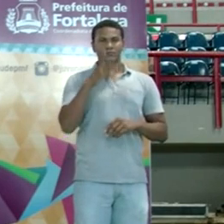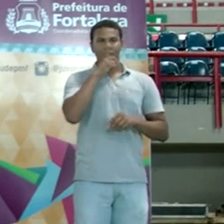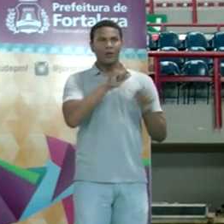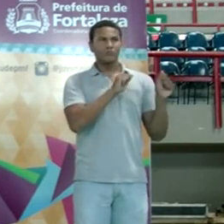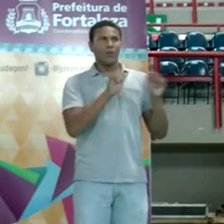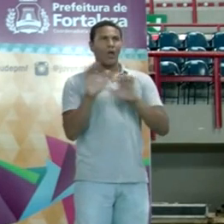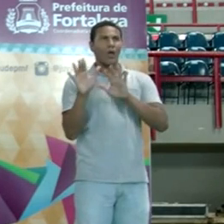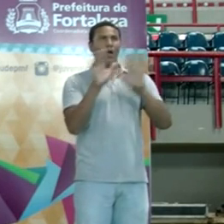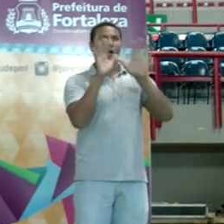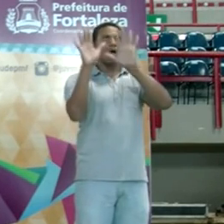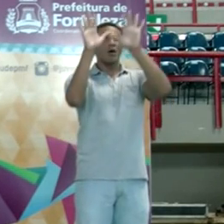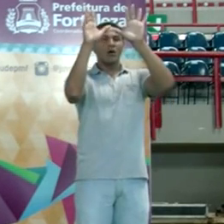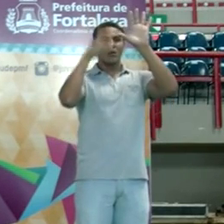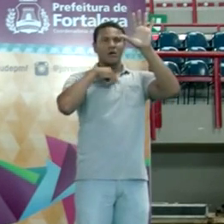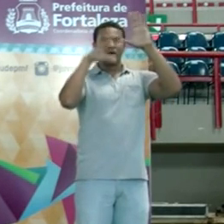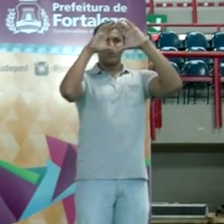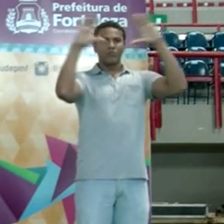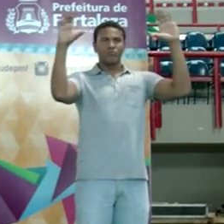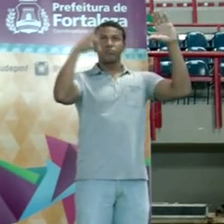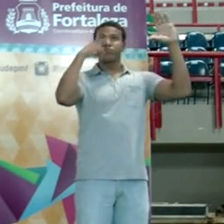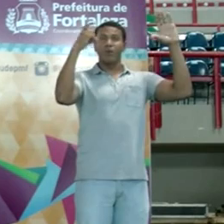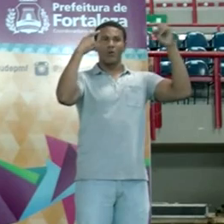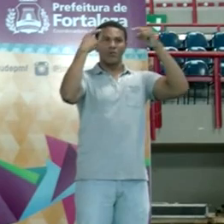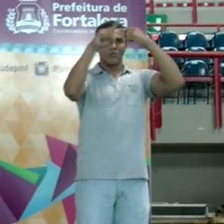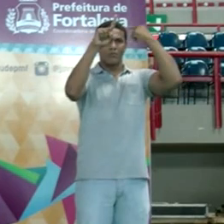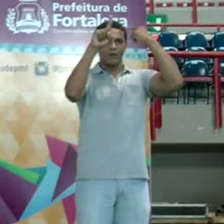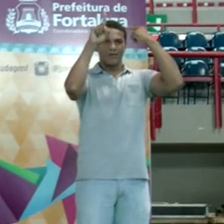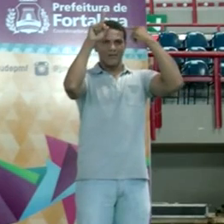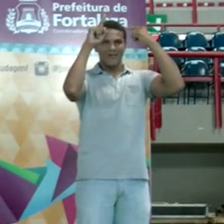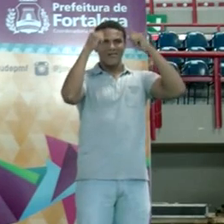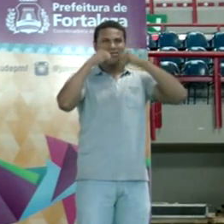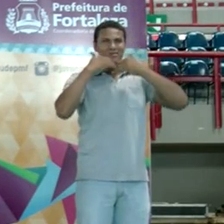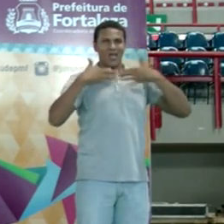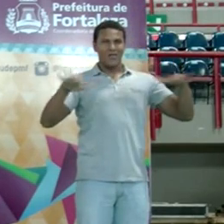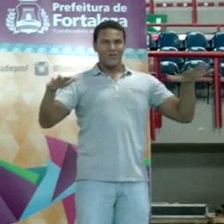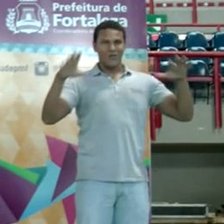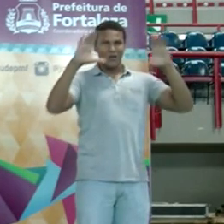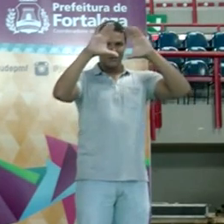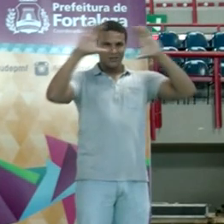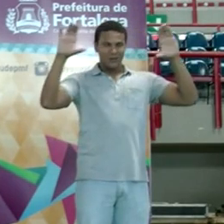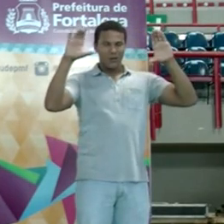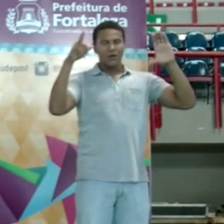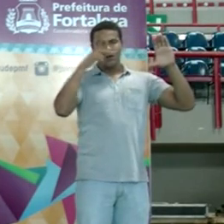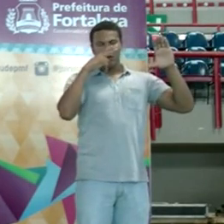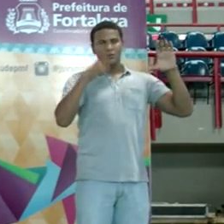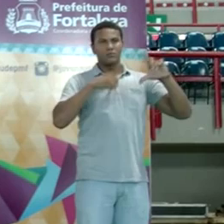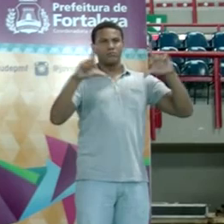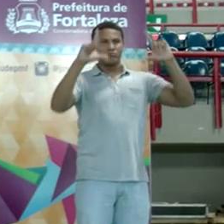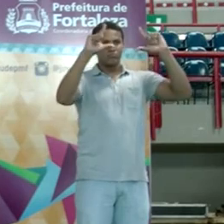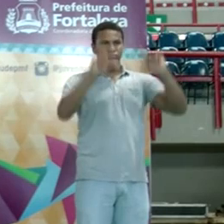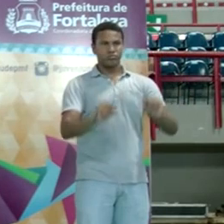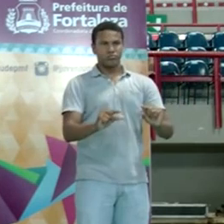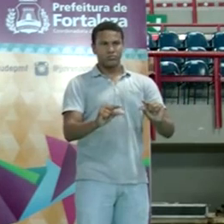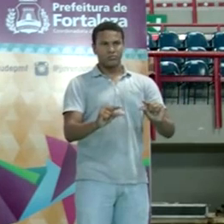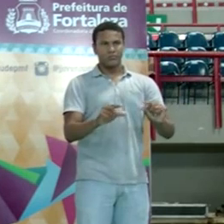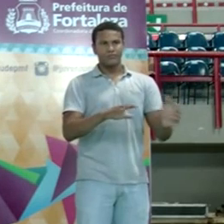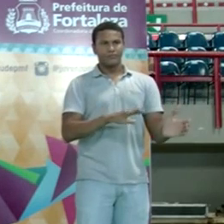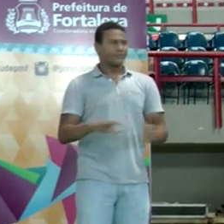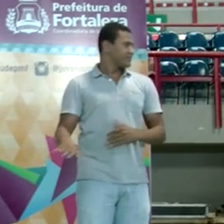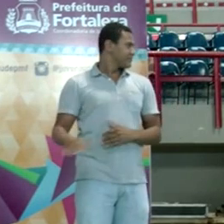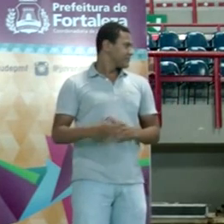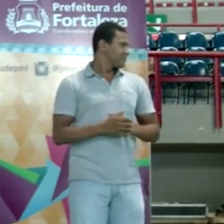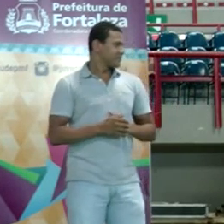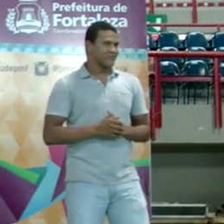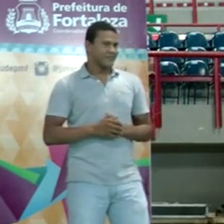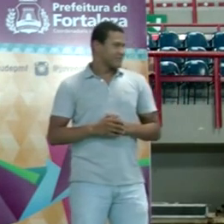atmosfera. Outra questão, mesmo que o biodiesel e o etanol poluam menos, eles